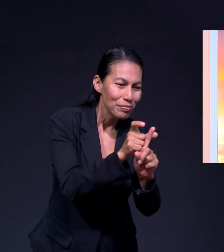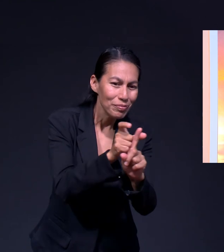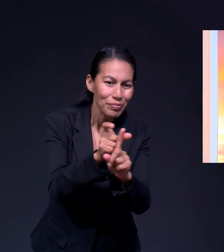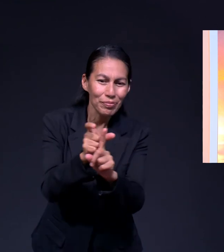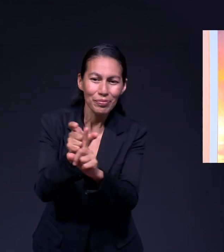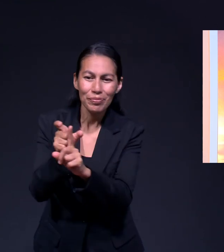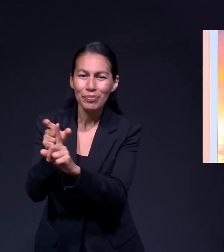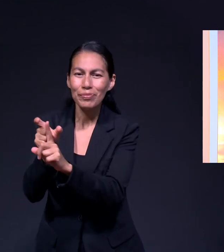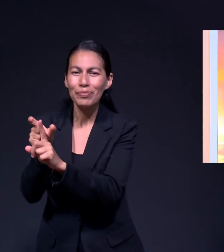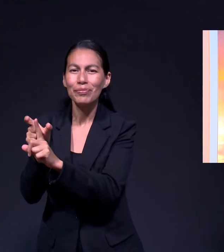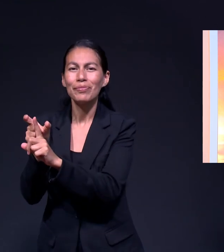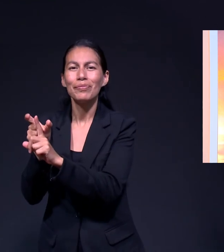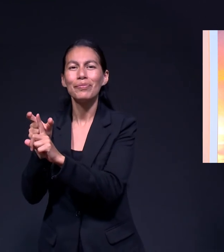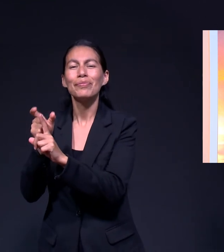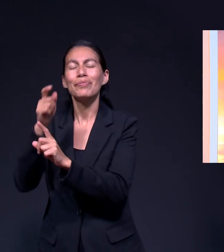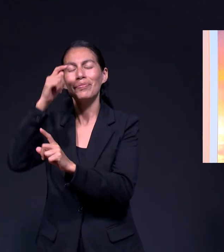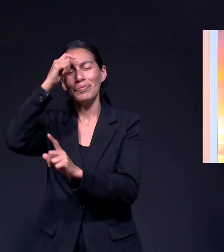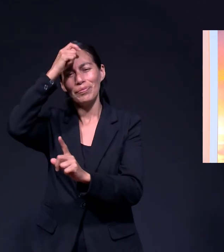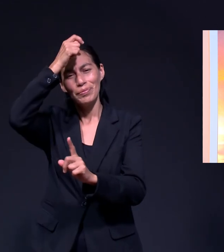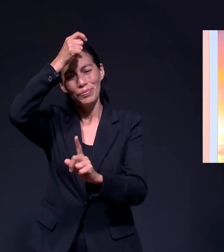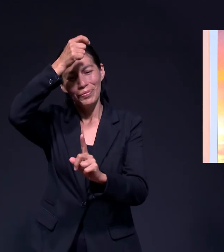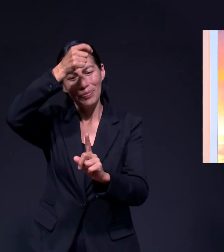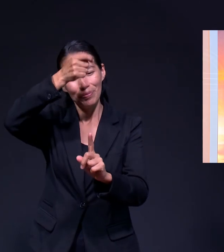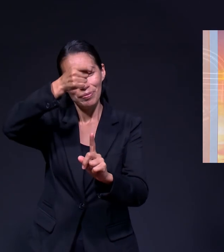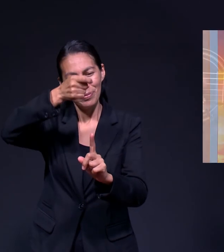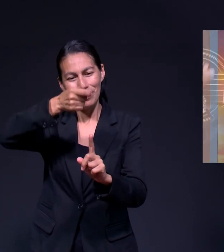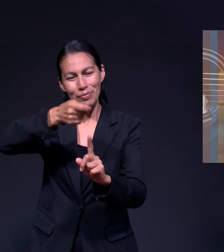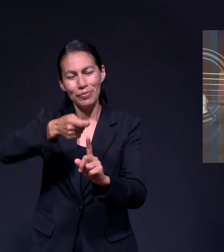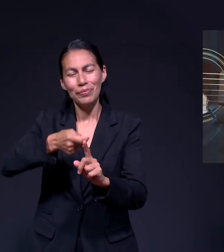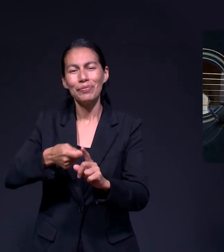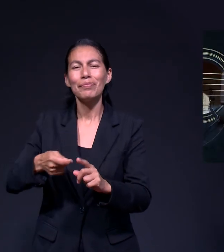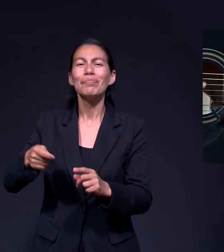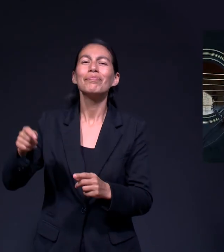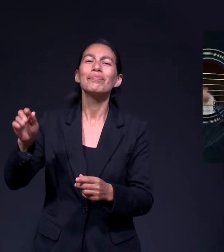esperanza y castillo mío